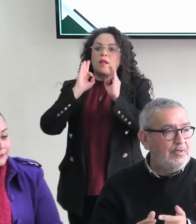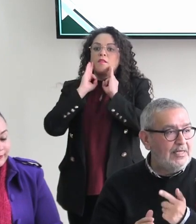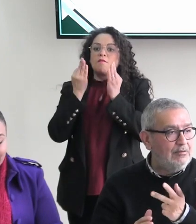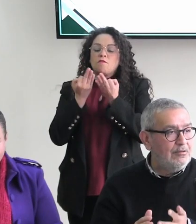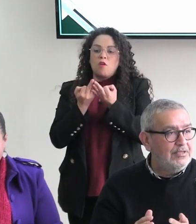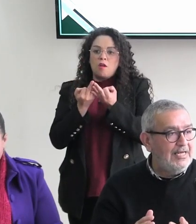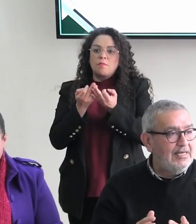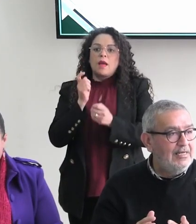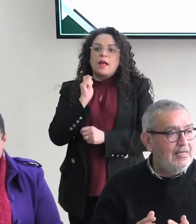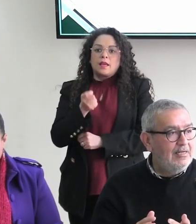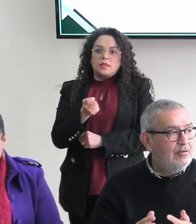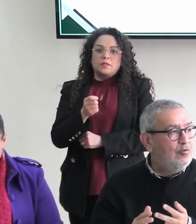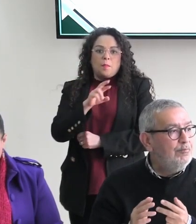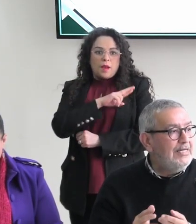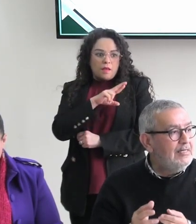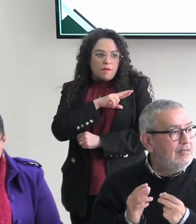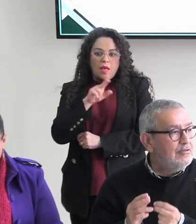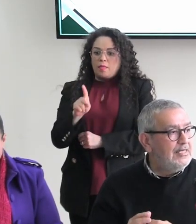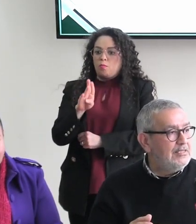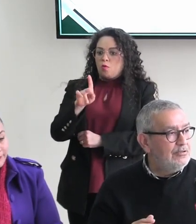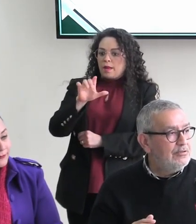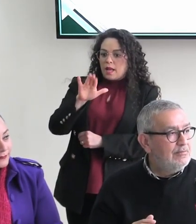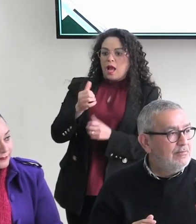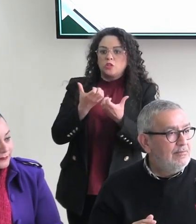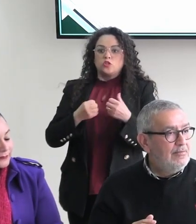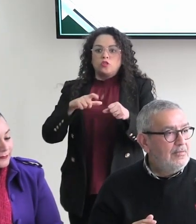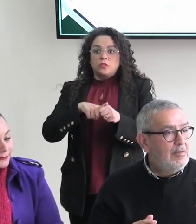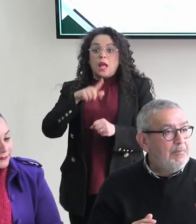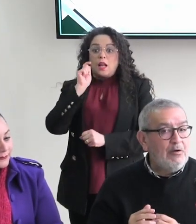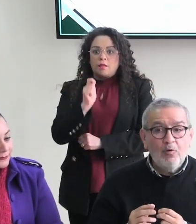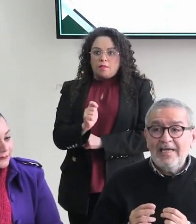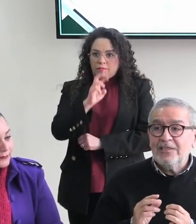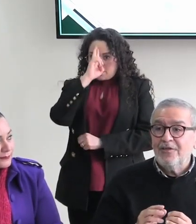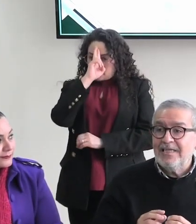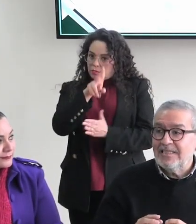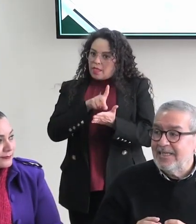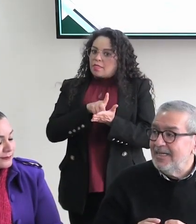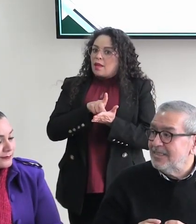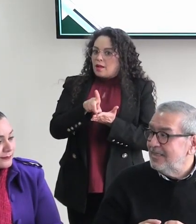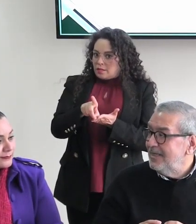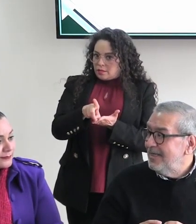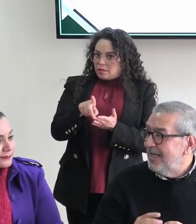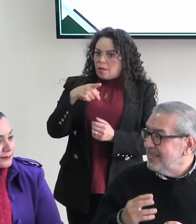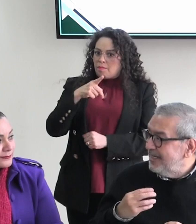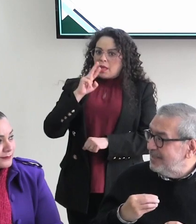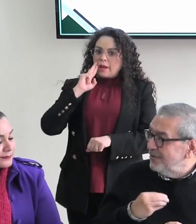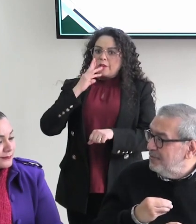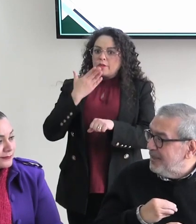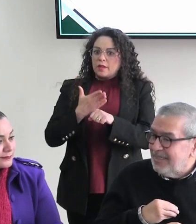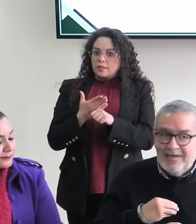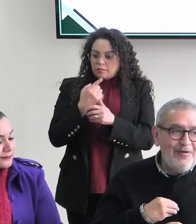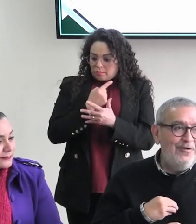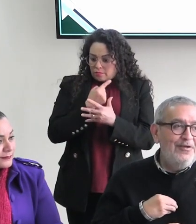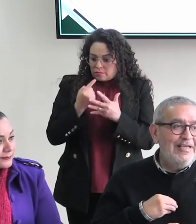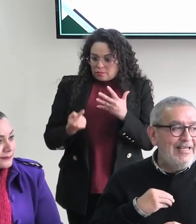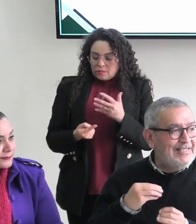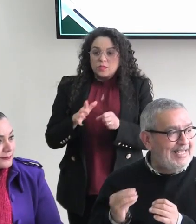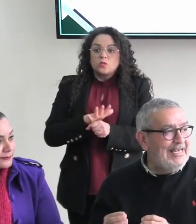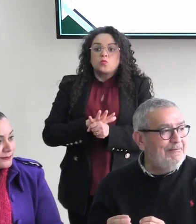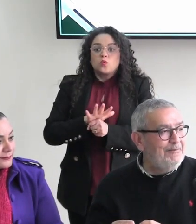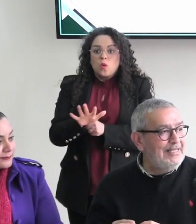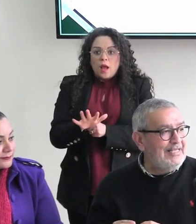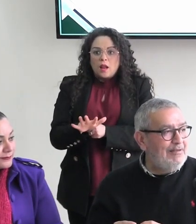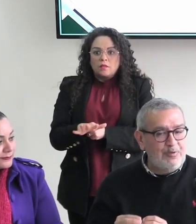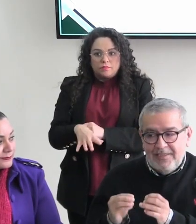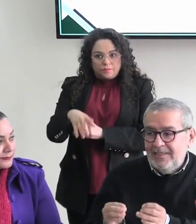privada, pública o social, cumplir los derechos. Pero ¿cuáles son las tareas? Las tareas de un empresario